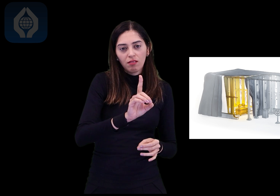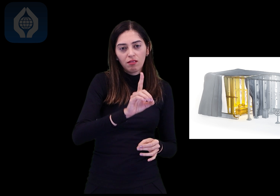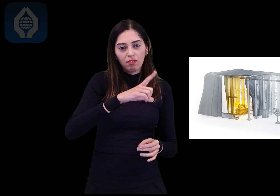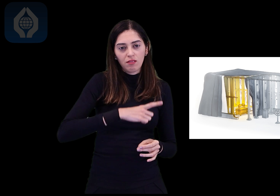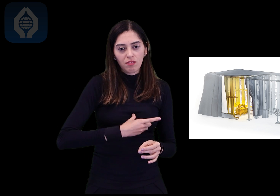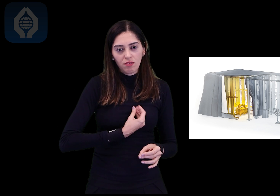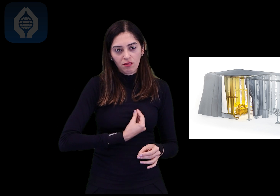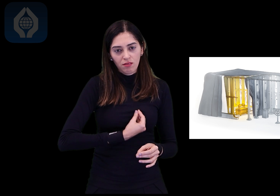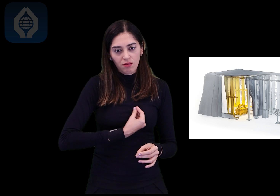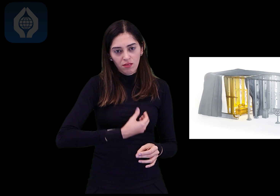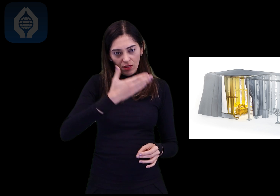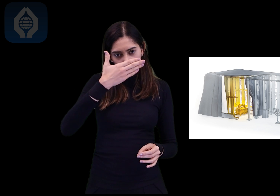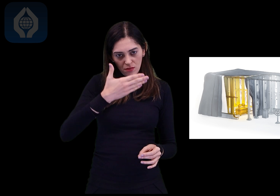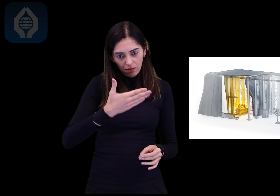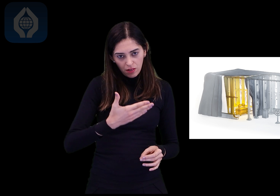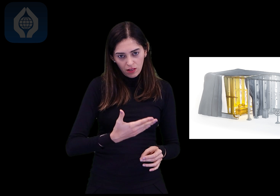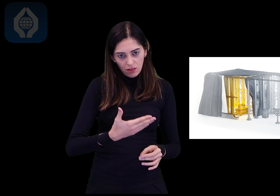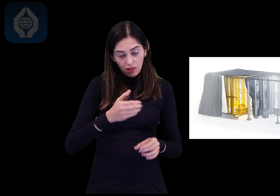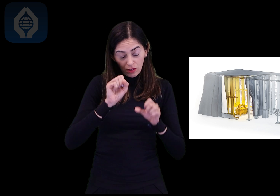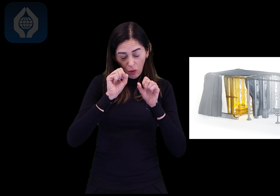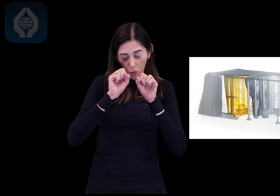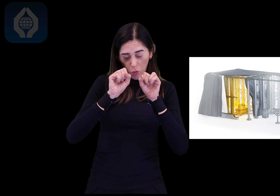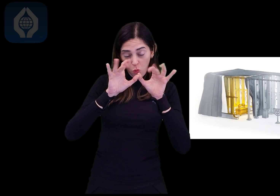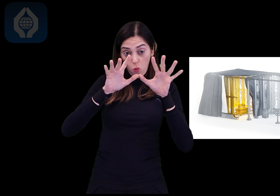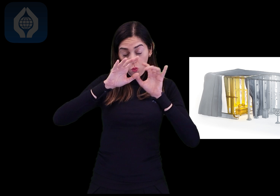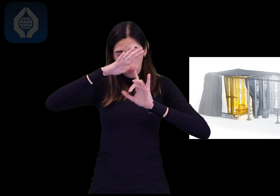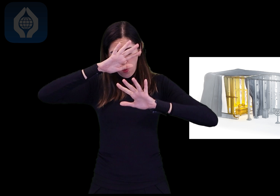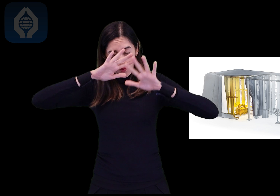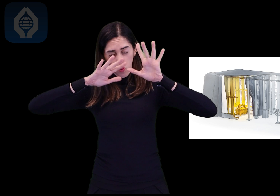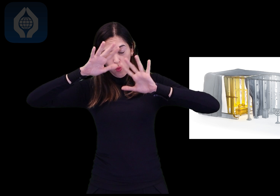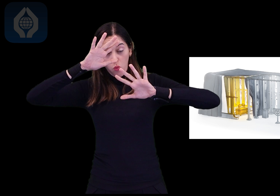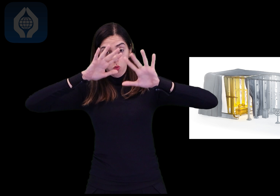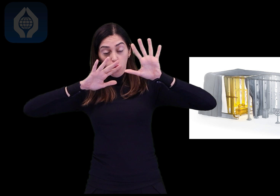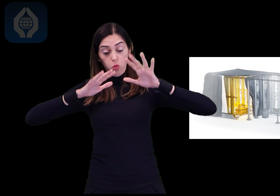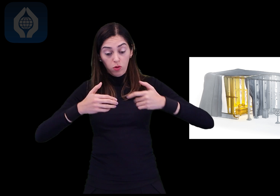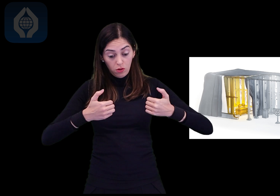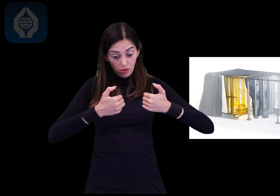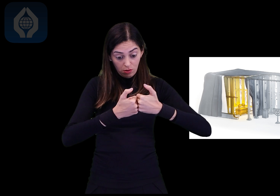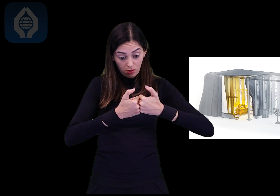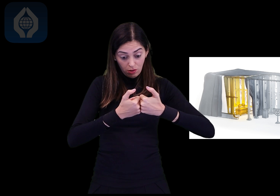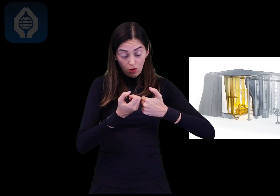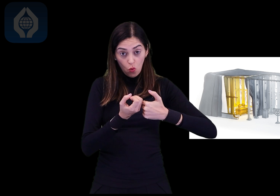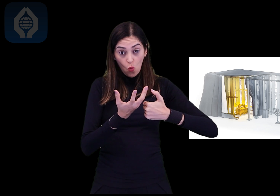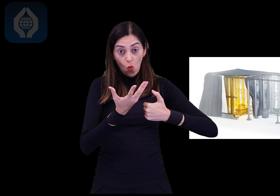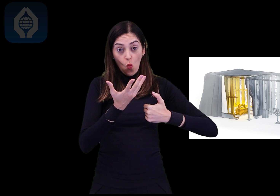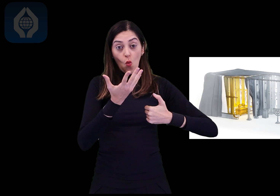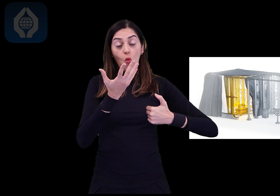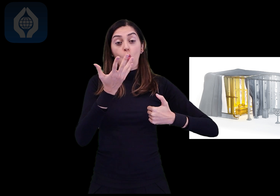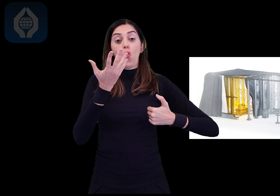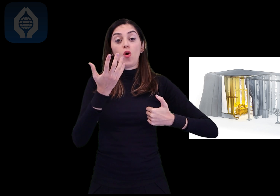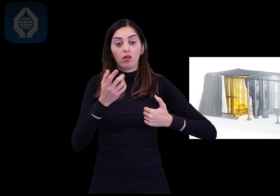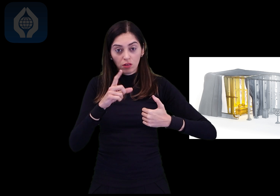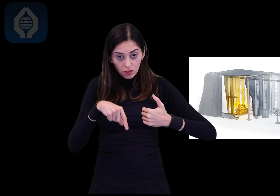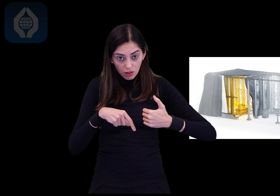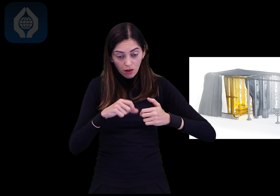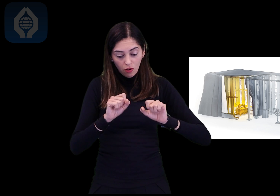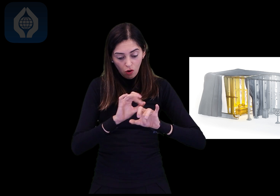seria mostrada através de uma luz muito brilhante entre os 2 querubins. Essa luz brilhante é referida como a glória